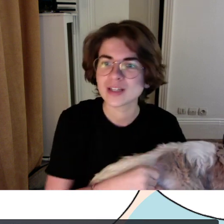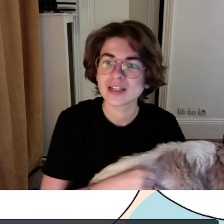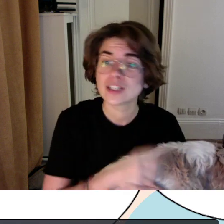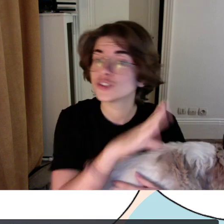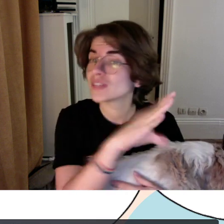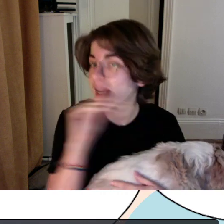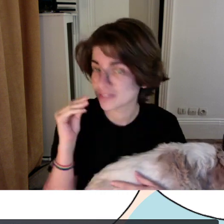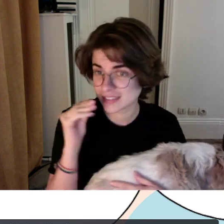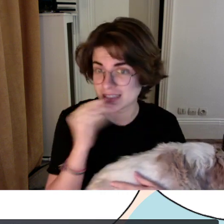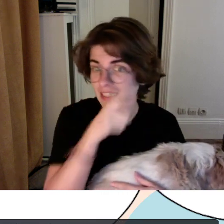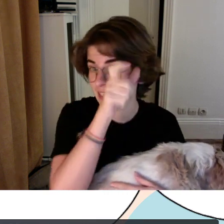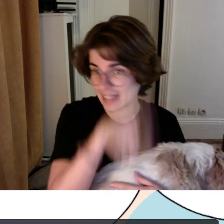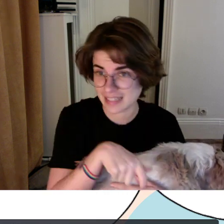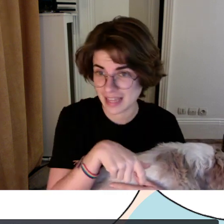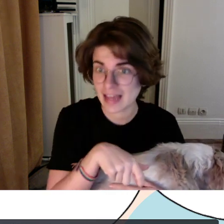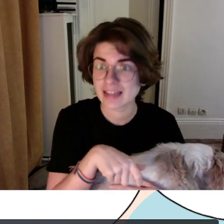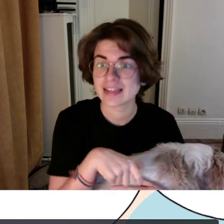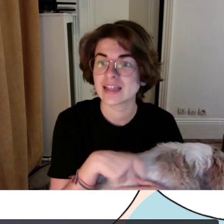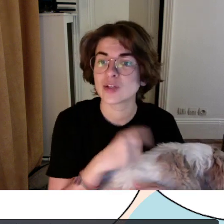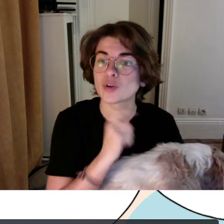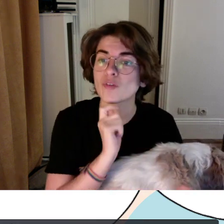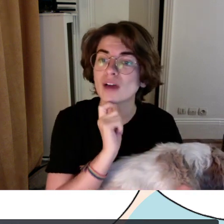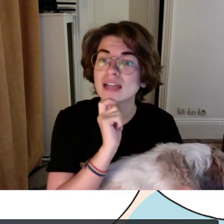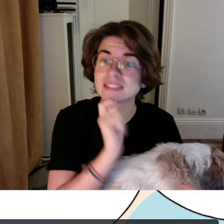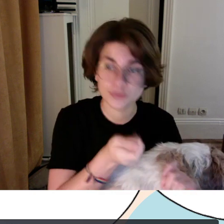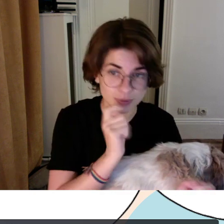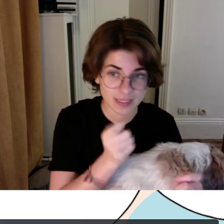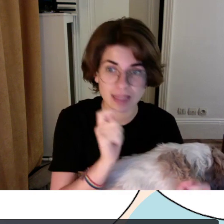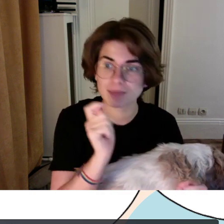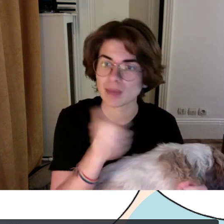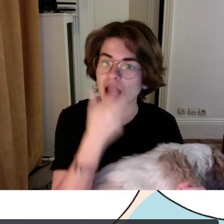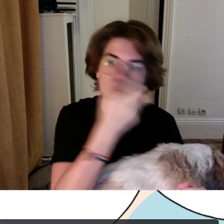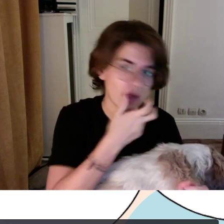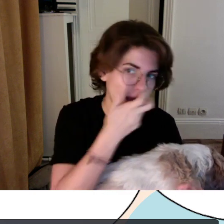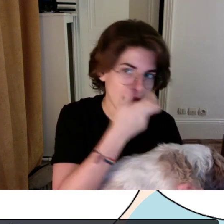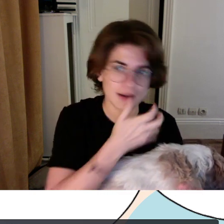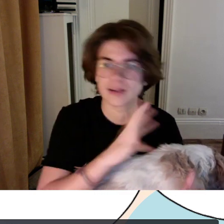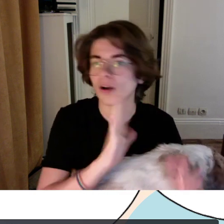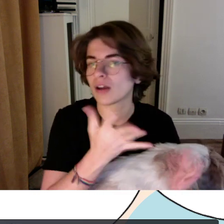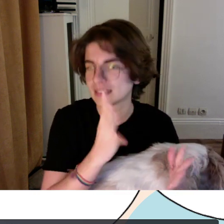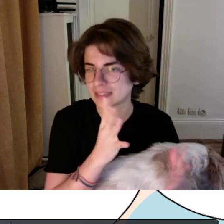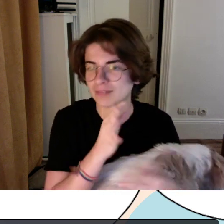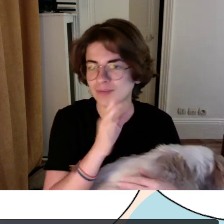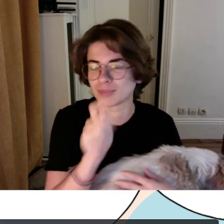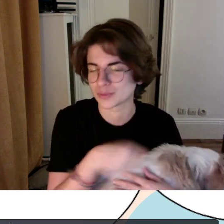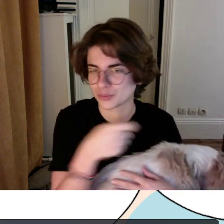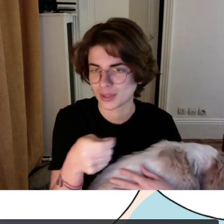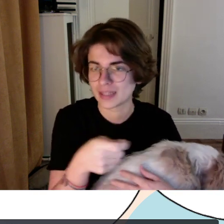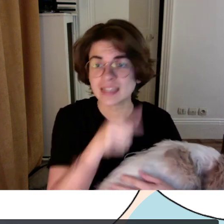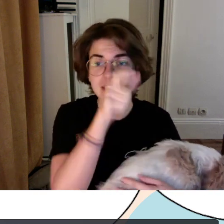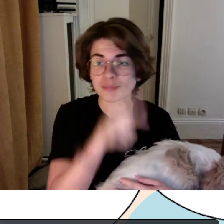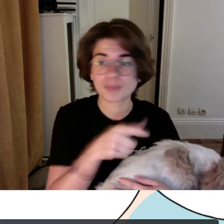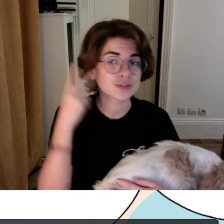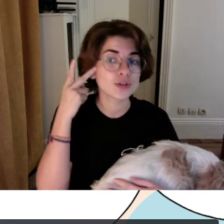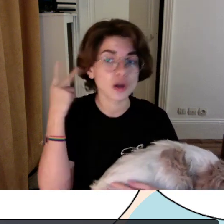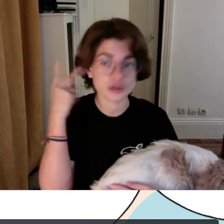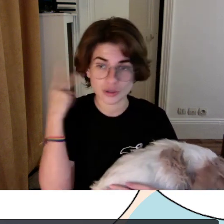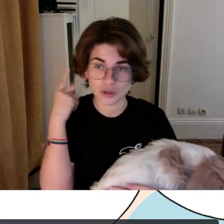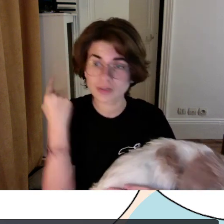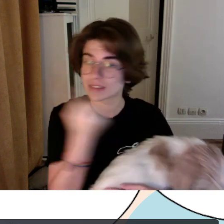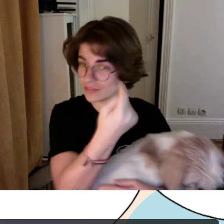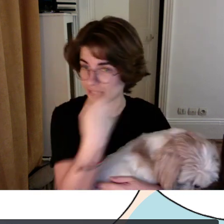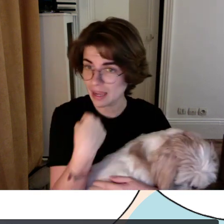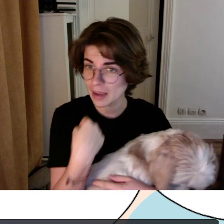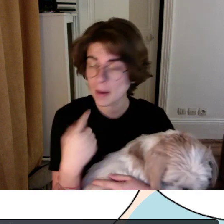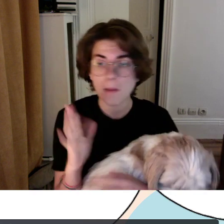personne. J'ai invité quelqu'un. Il va discuter à l'oral et à l'ESTEP, bien sûr. C'est une personne